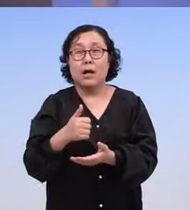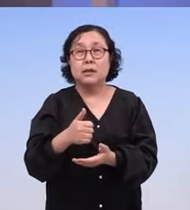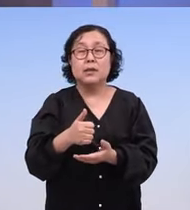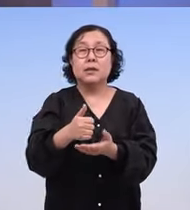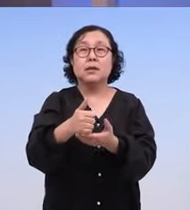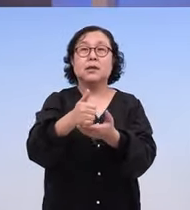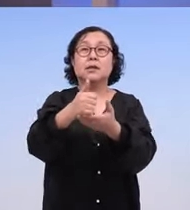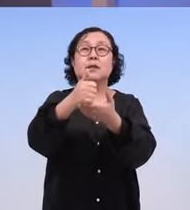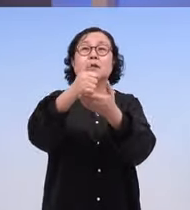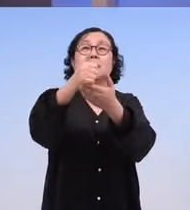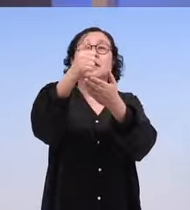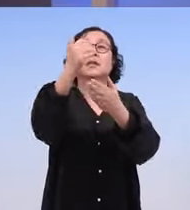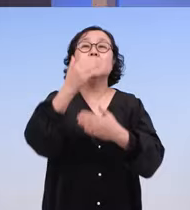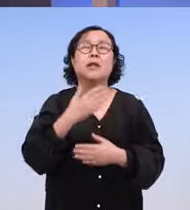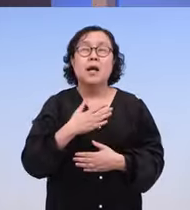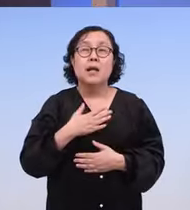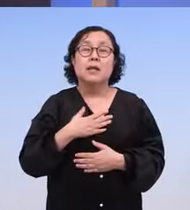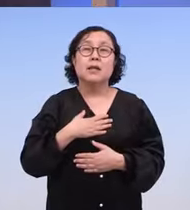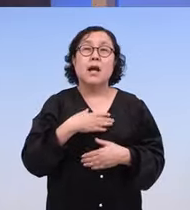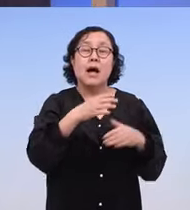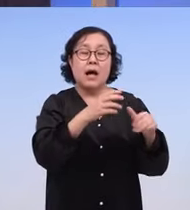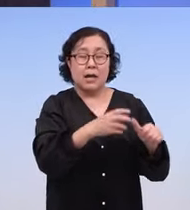나의 구원이시니